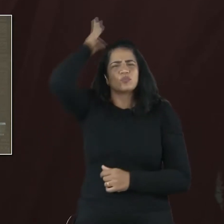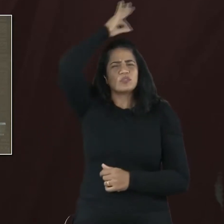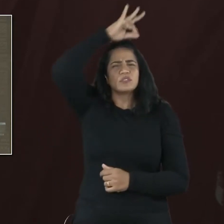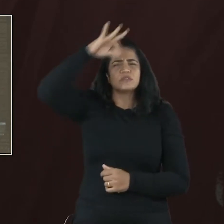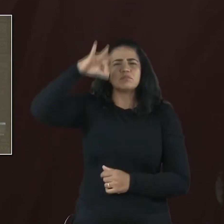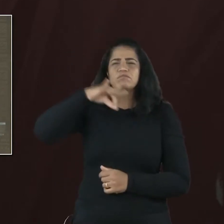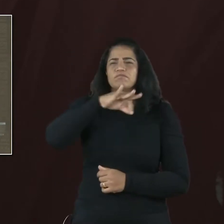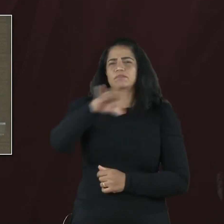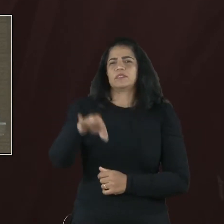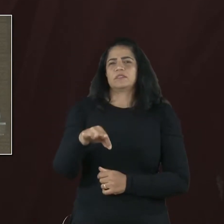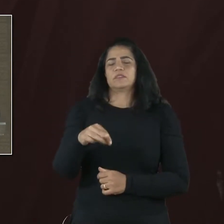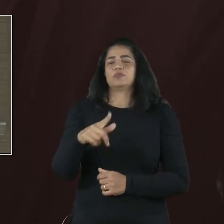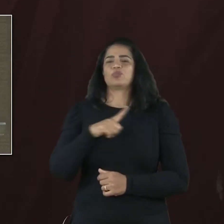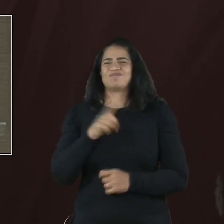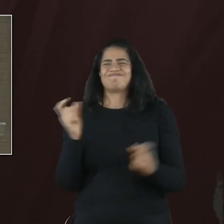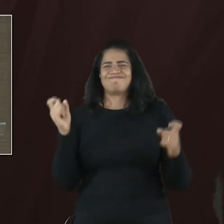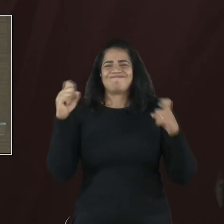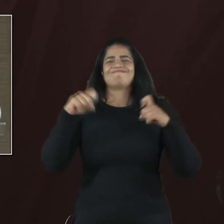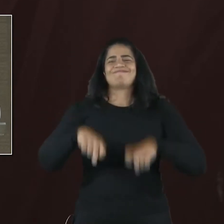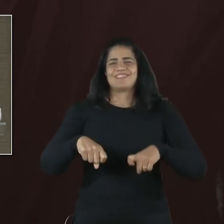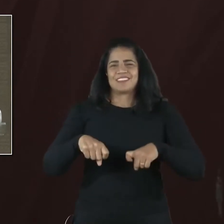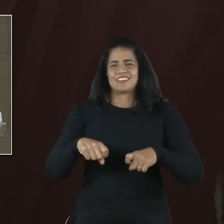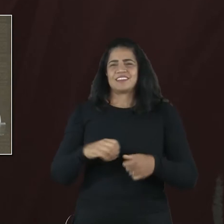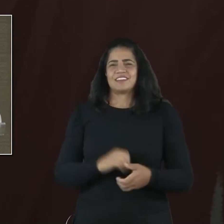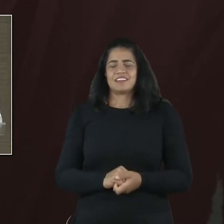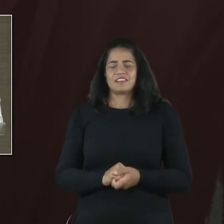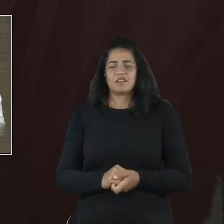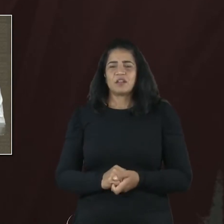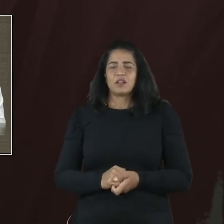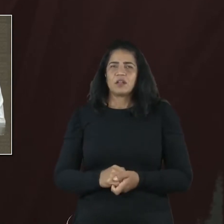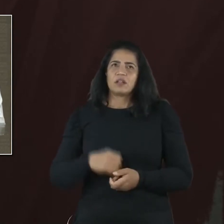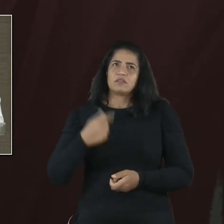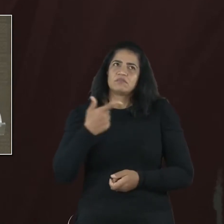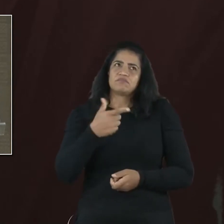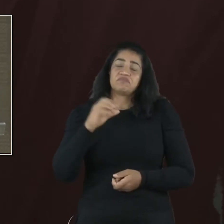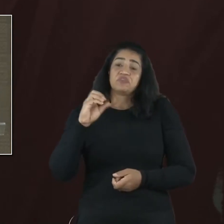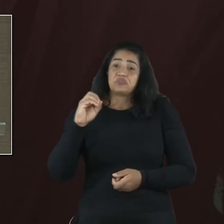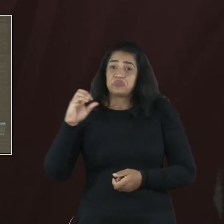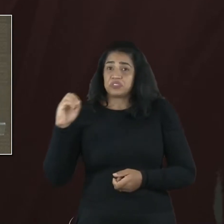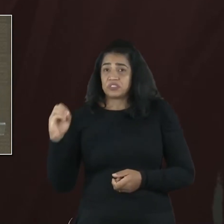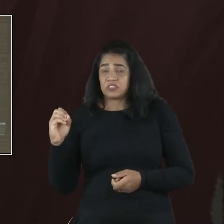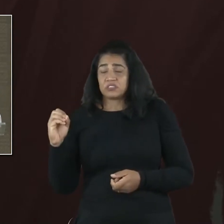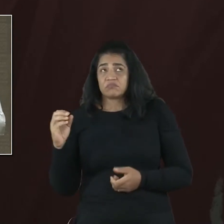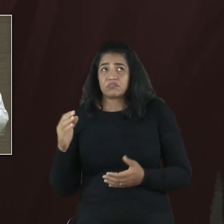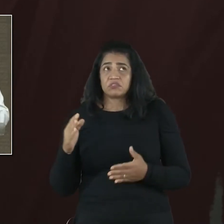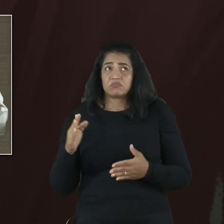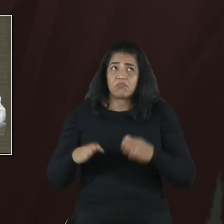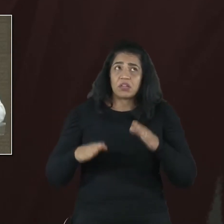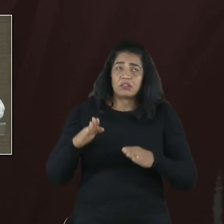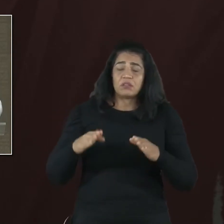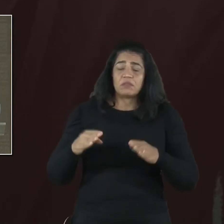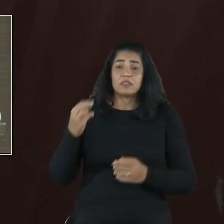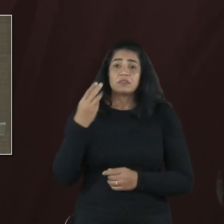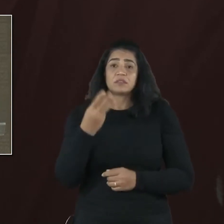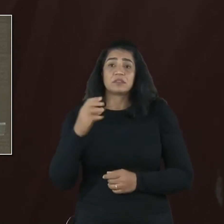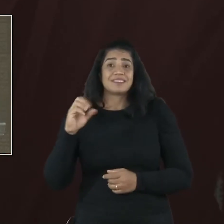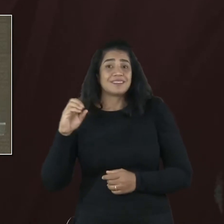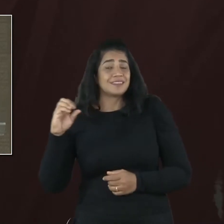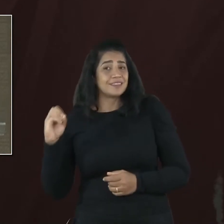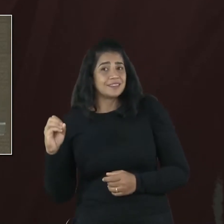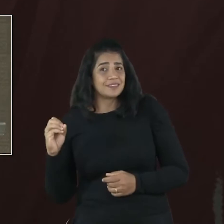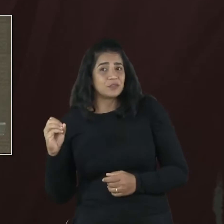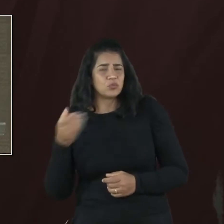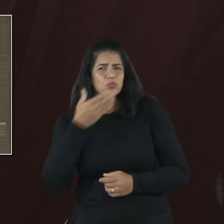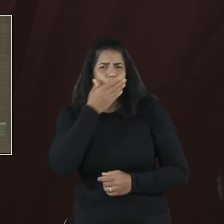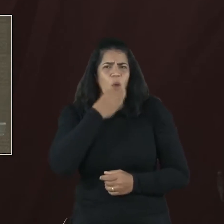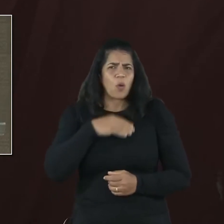irmãos, em 200 a 300 comportores que nós temos hoje, e em cada ocasião, cada situação, o Espírito está